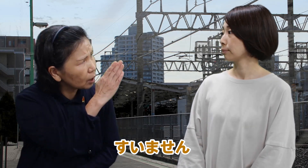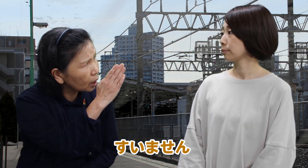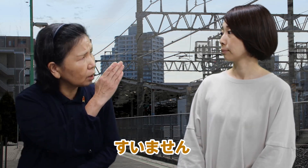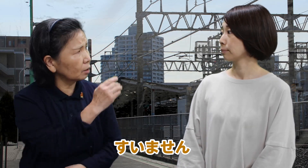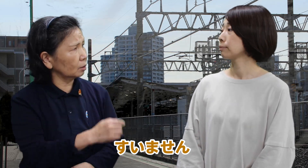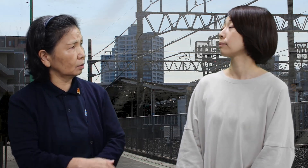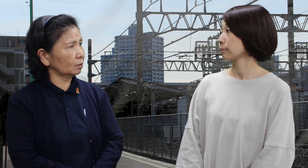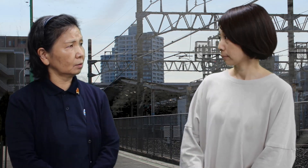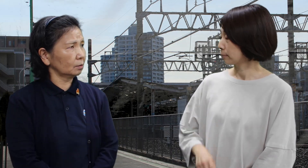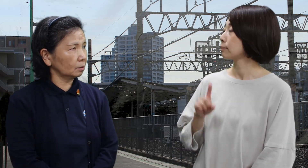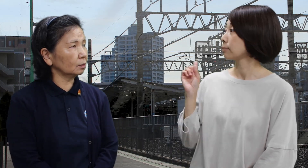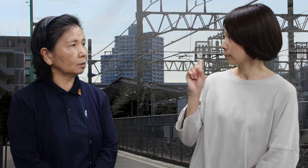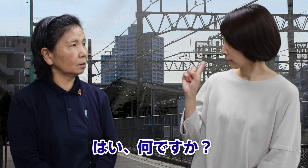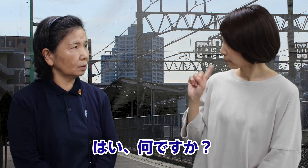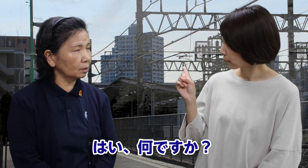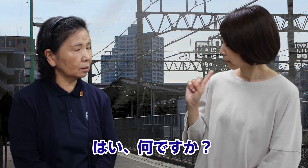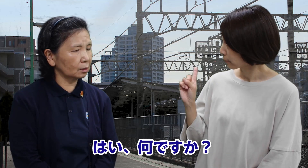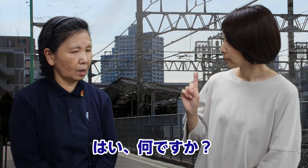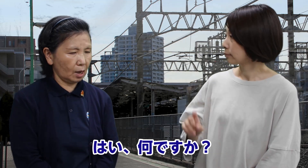すいません。 はい、何ですか？